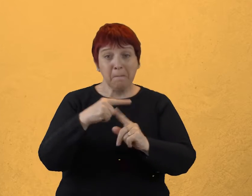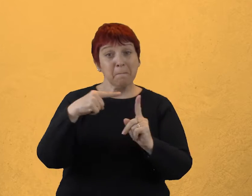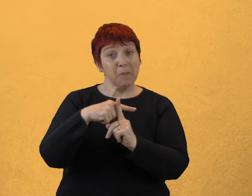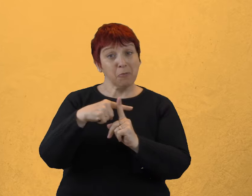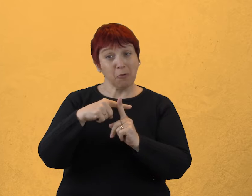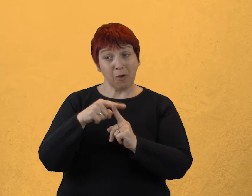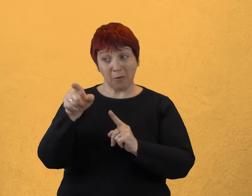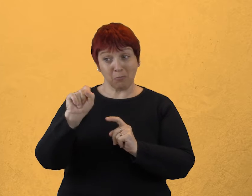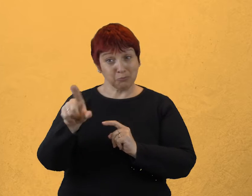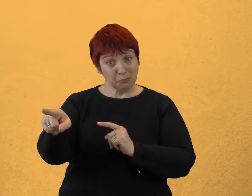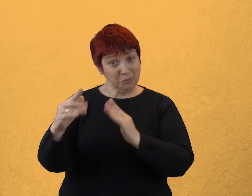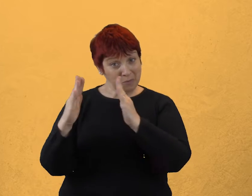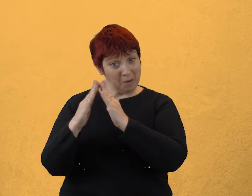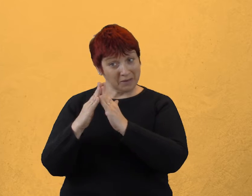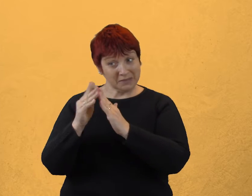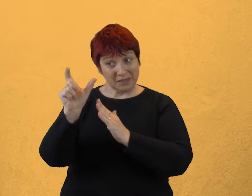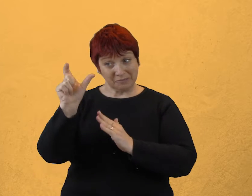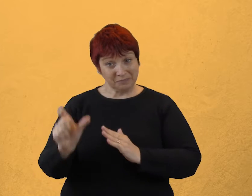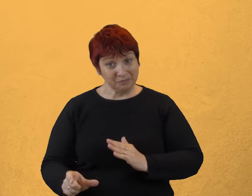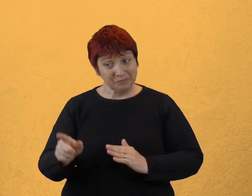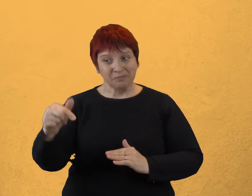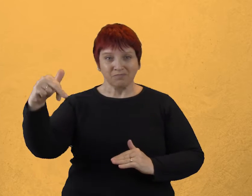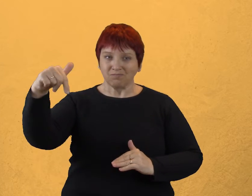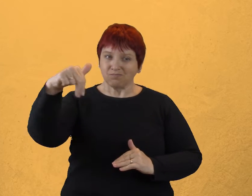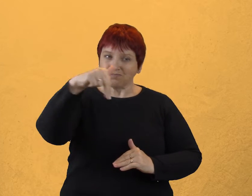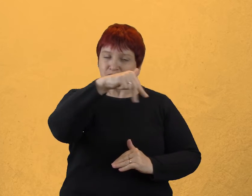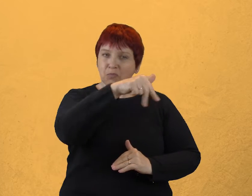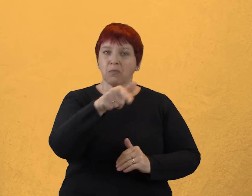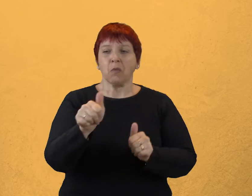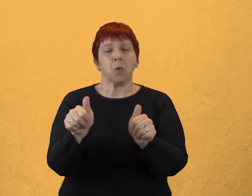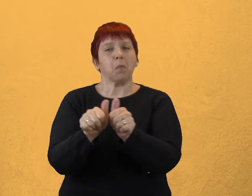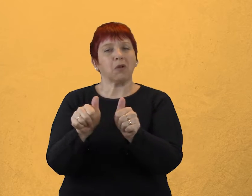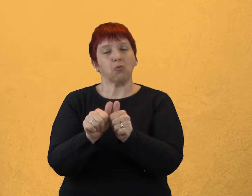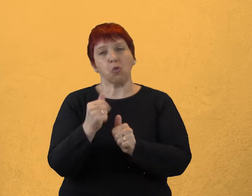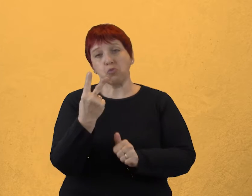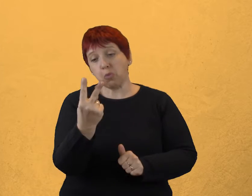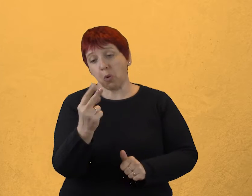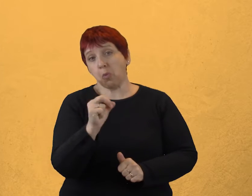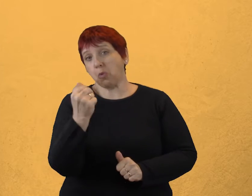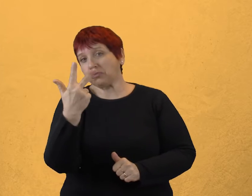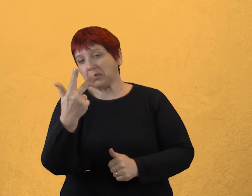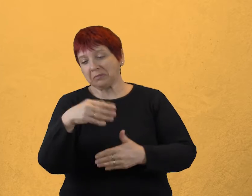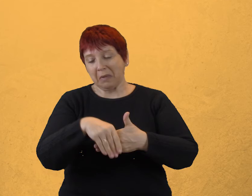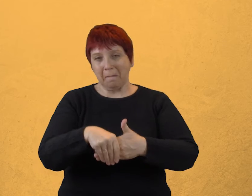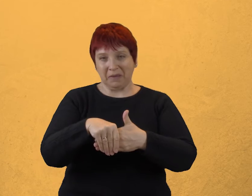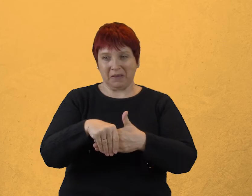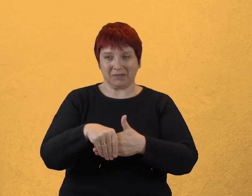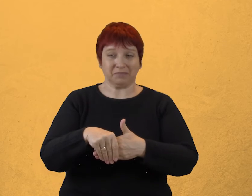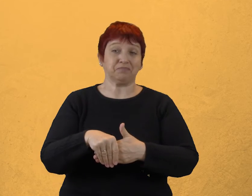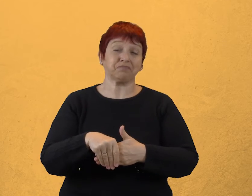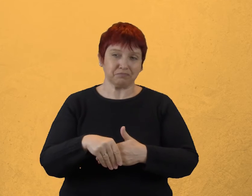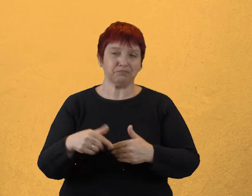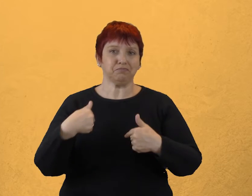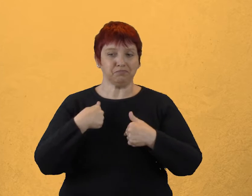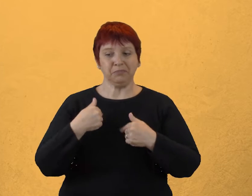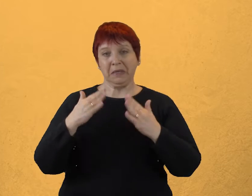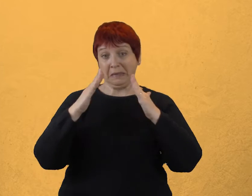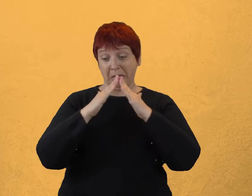ella camina desde su casa hasta la escuela acompañada de 2 o 3 amigas que la pasan a buscar. Yo